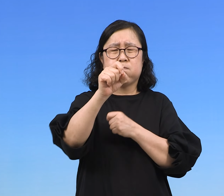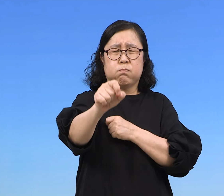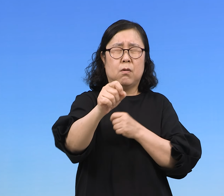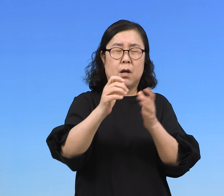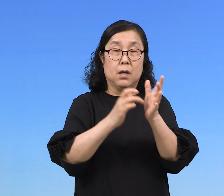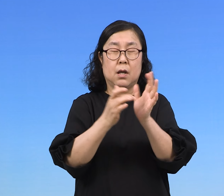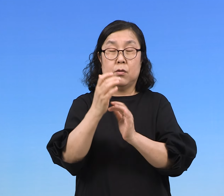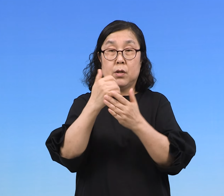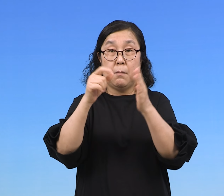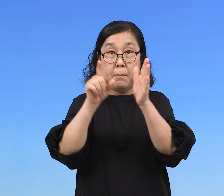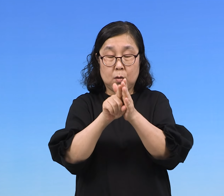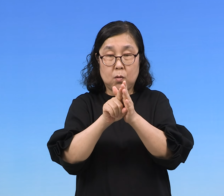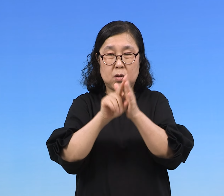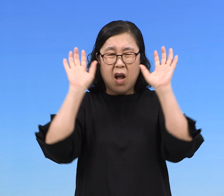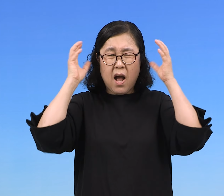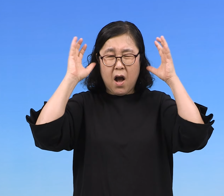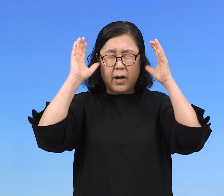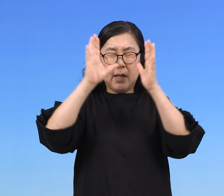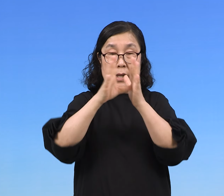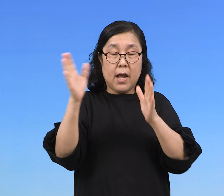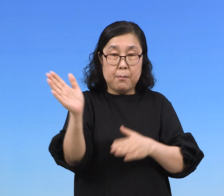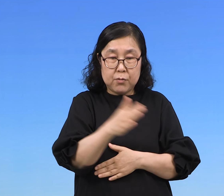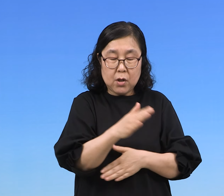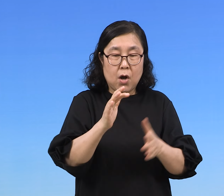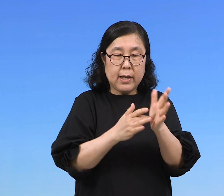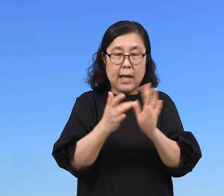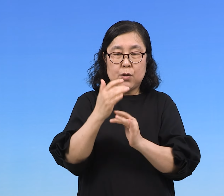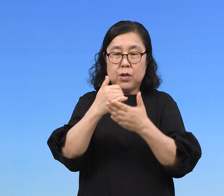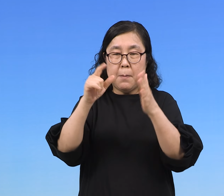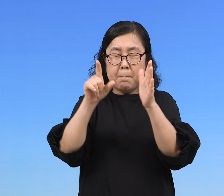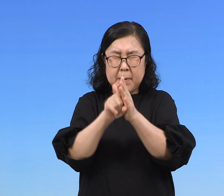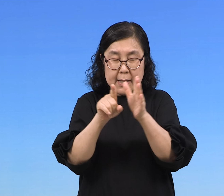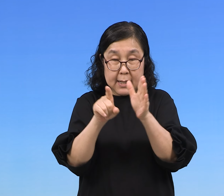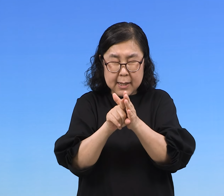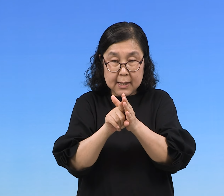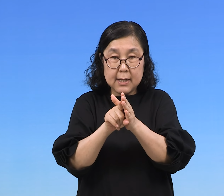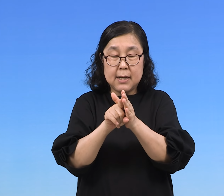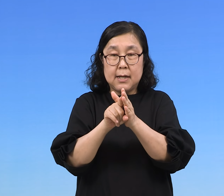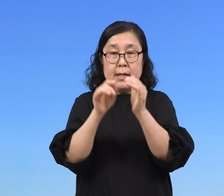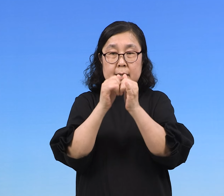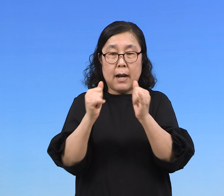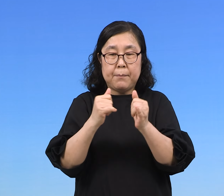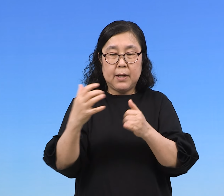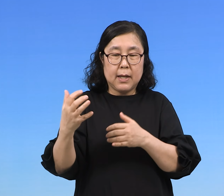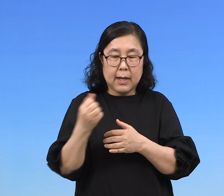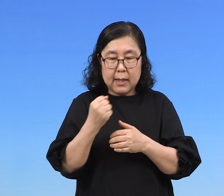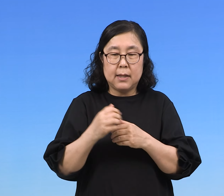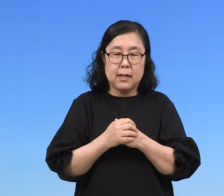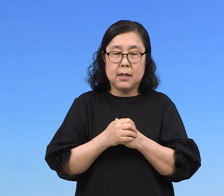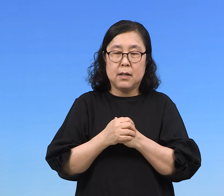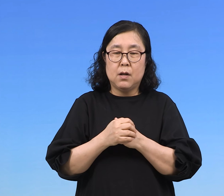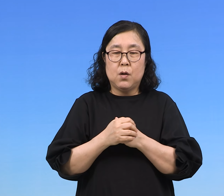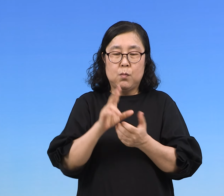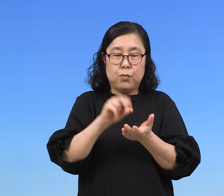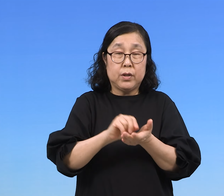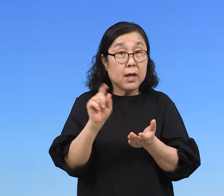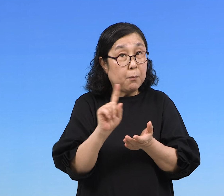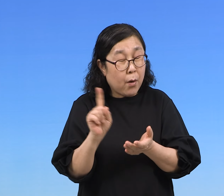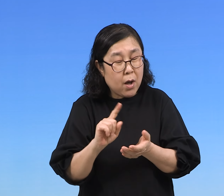옛날에 예수 믿은, 또 어릴 때부터 예수 믿은 분들이 갖는 치명적인 문제가요, 성경에 너무 익숙한 거예요. 그래서 이런